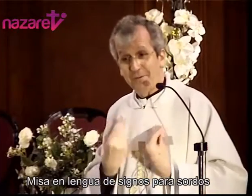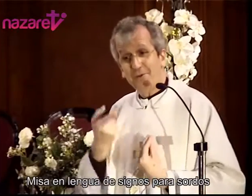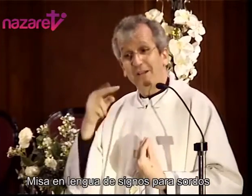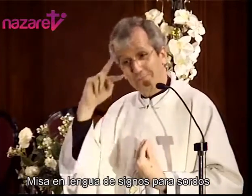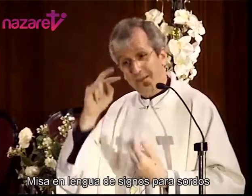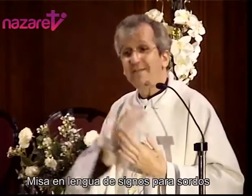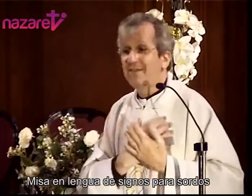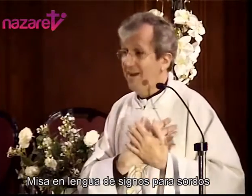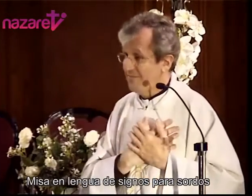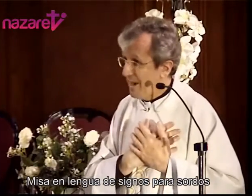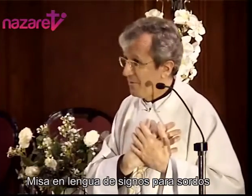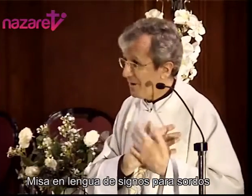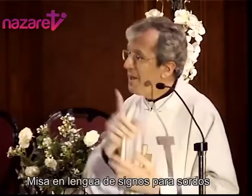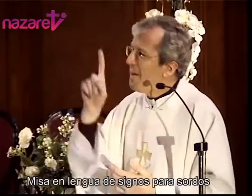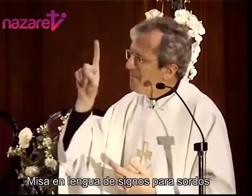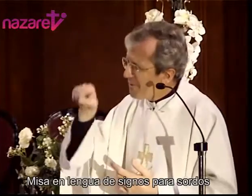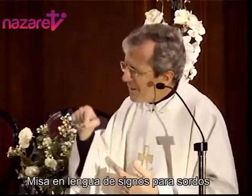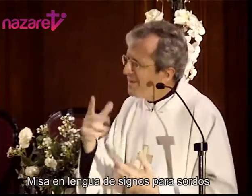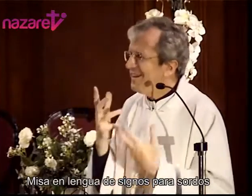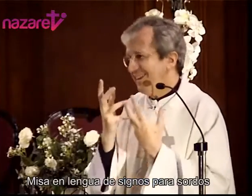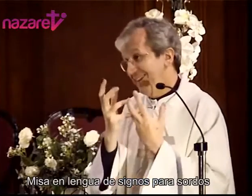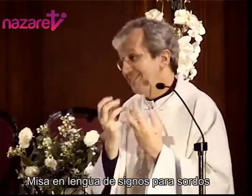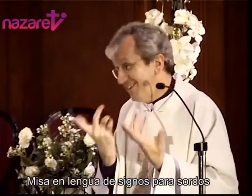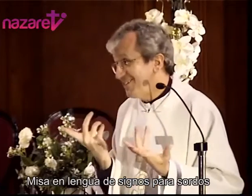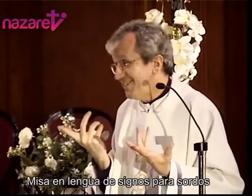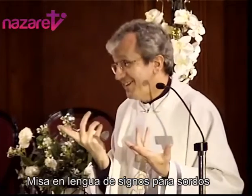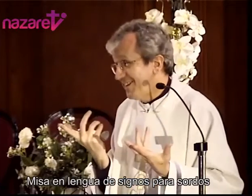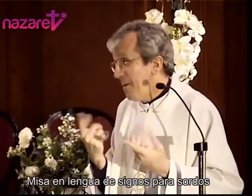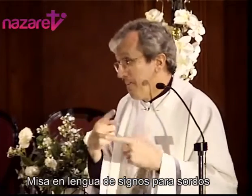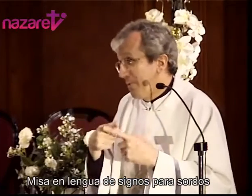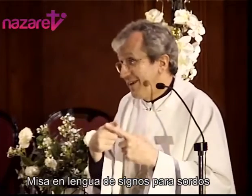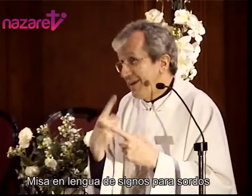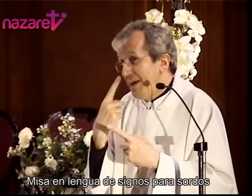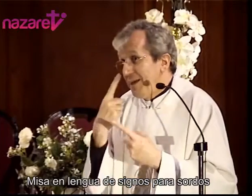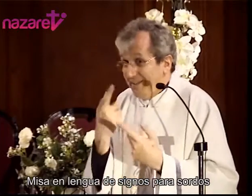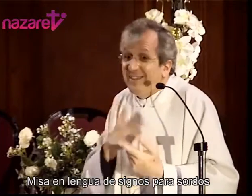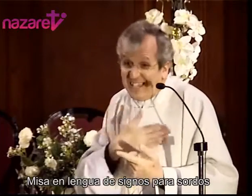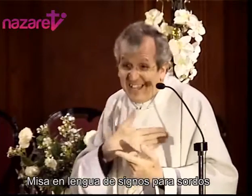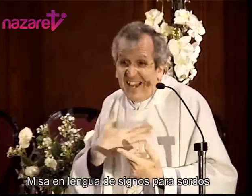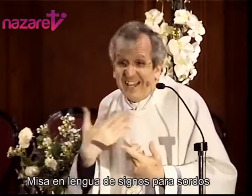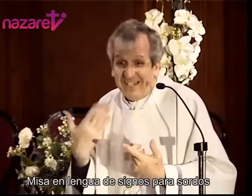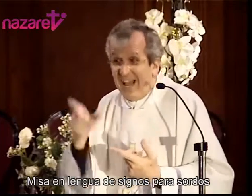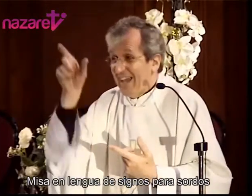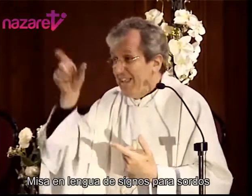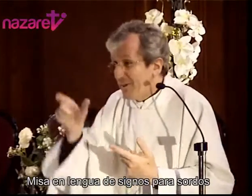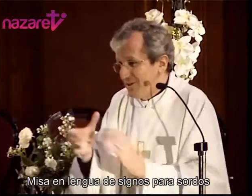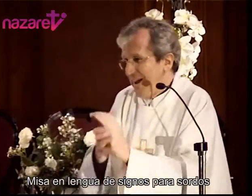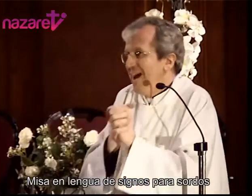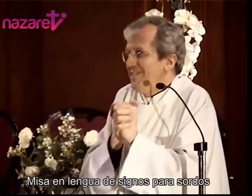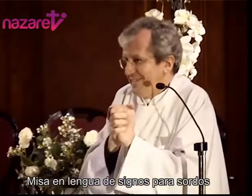una experiencia de amor, pero también es triste porque desearías a aquella persona